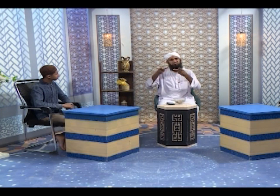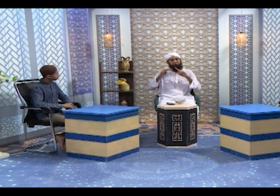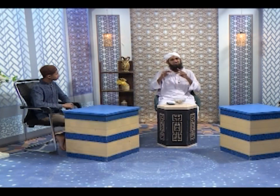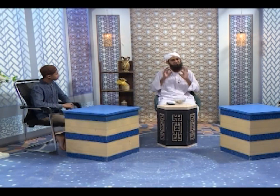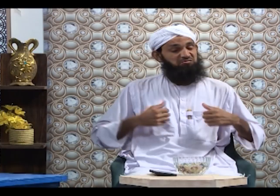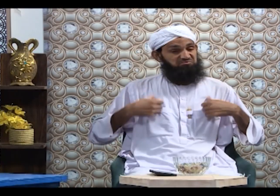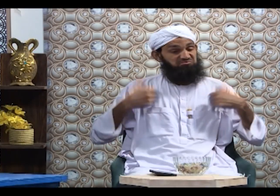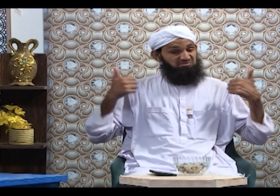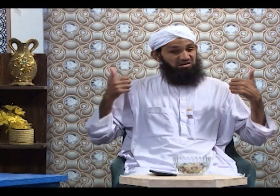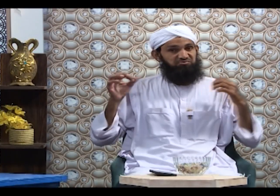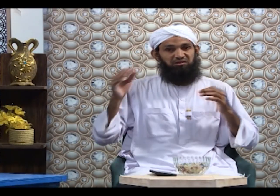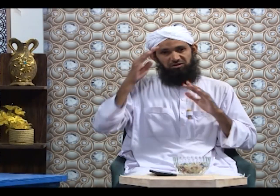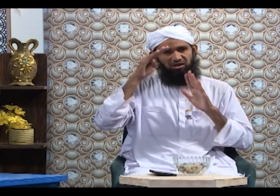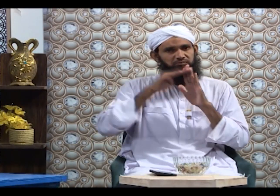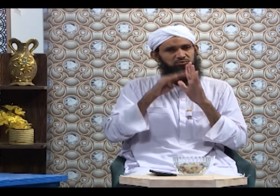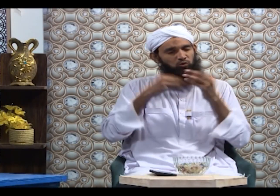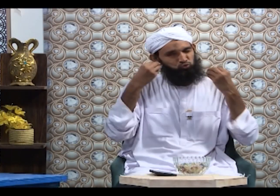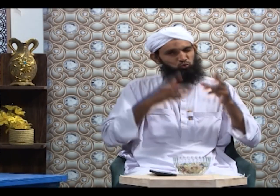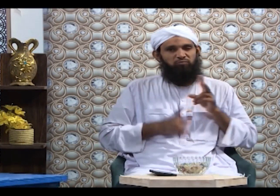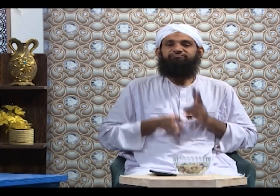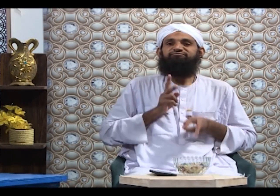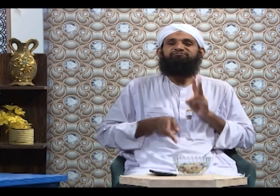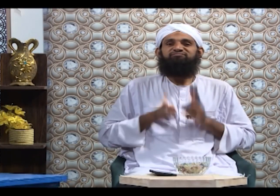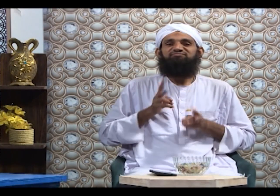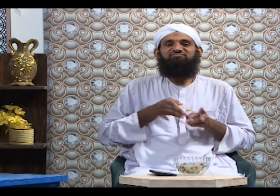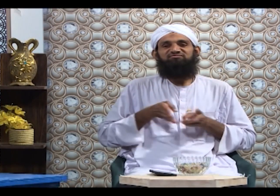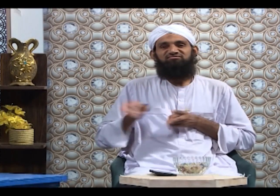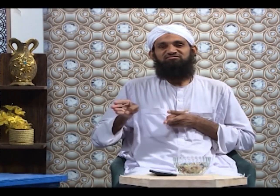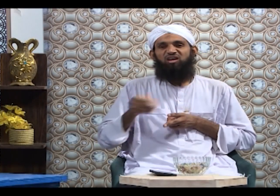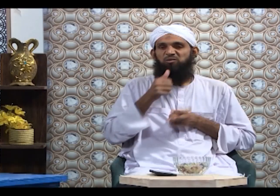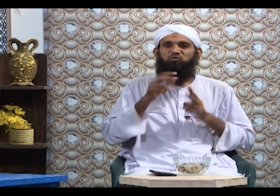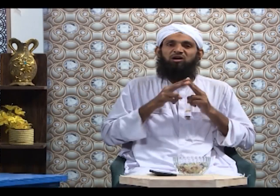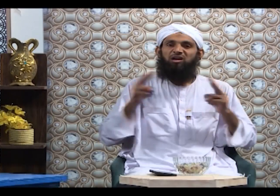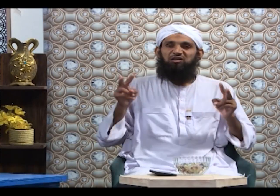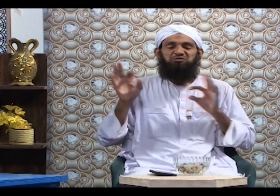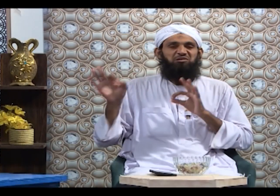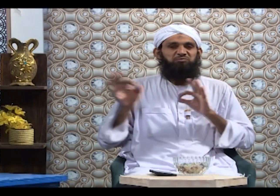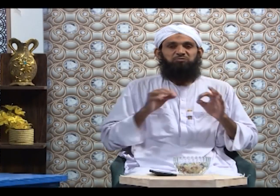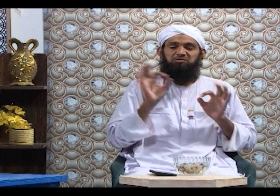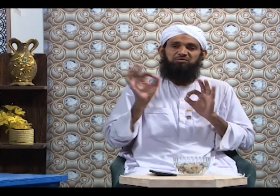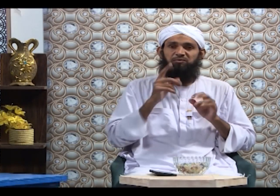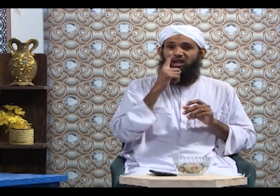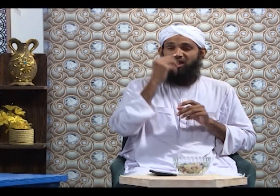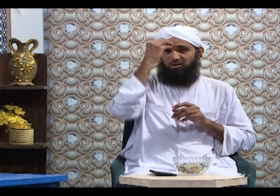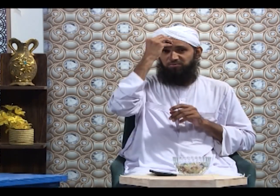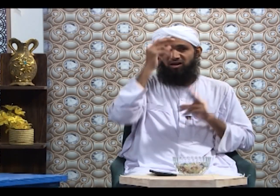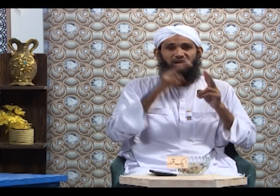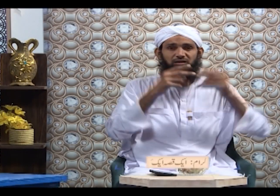محسوس کرتا ہے، اسلامی لباس کو چھوڑ کر غیروں جیسا لباس پہنتا ہے، وہیں آج کی ماؤں نے بھی پردے کو خیر آباد کہہ